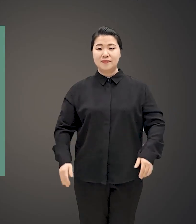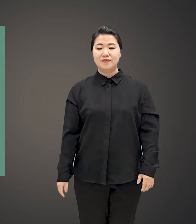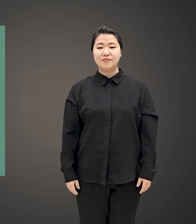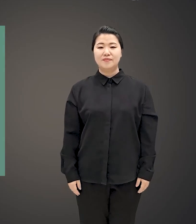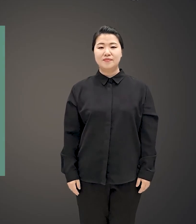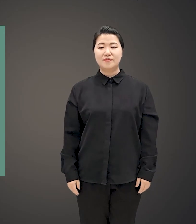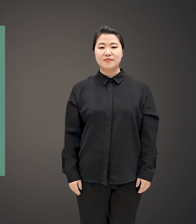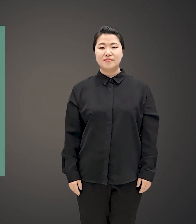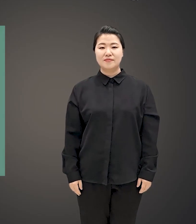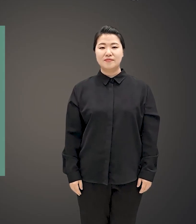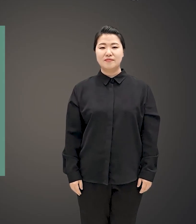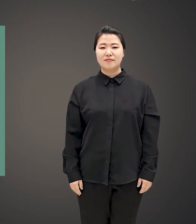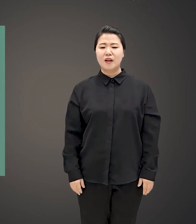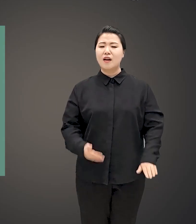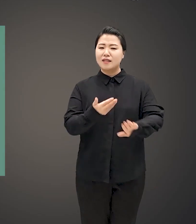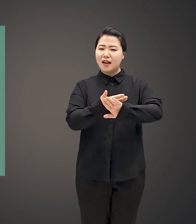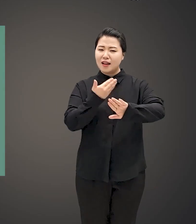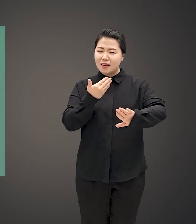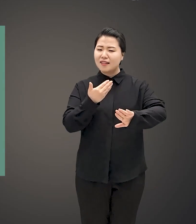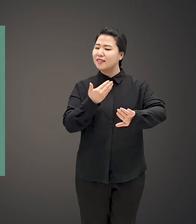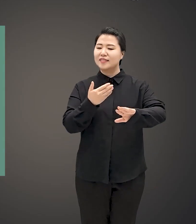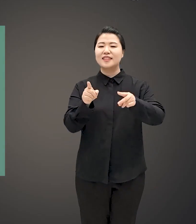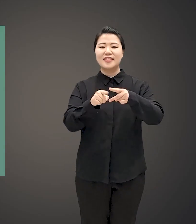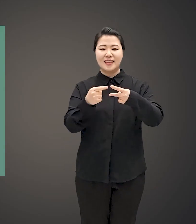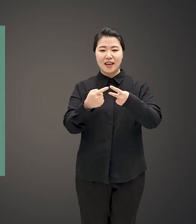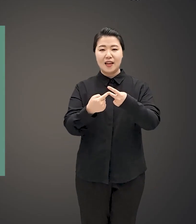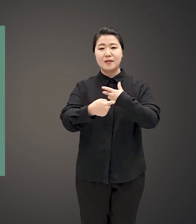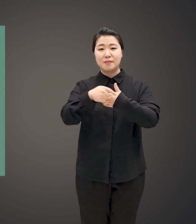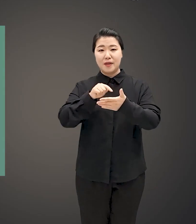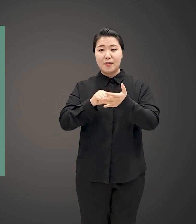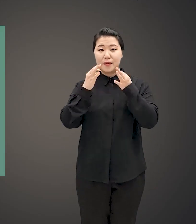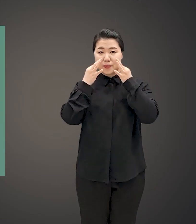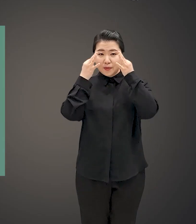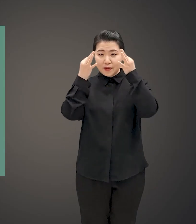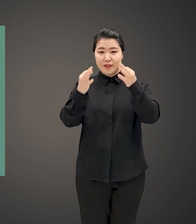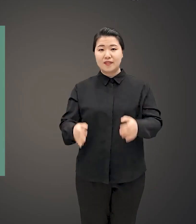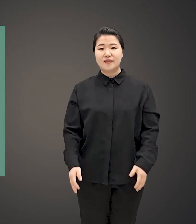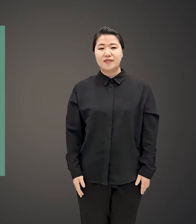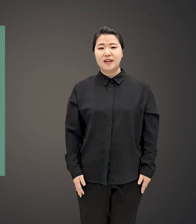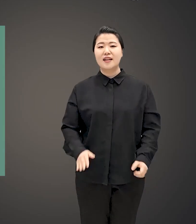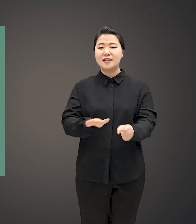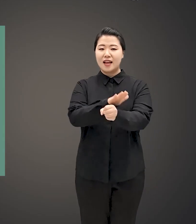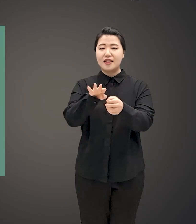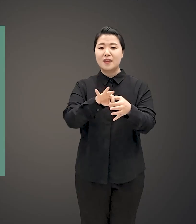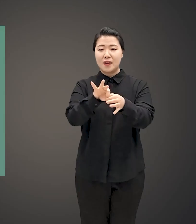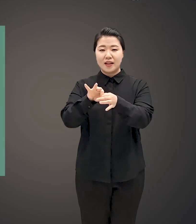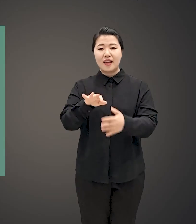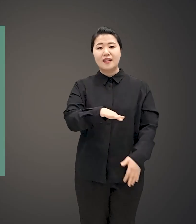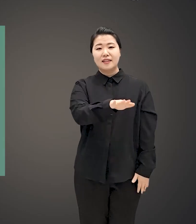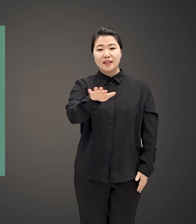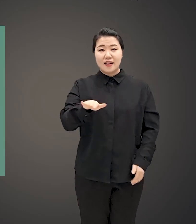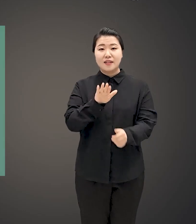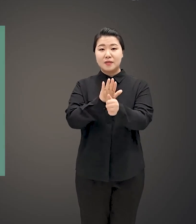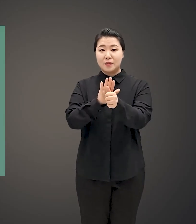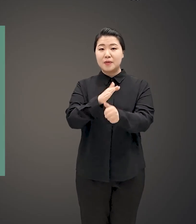가능하답니다. 다를수록 더 헤아려야 하는 마음. 사랑하는 모든 관계를 다독여줄